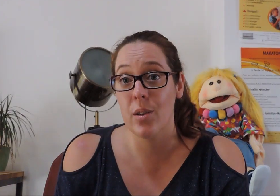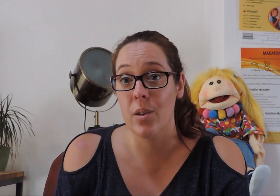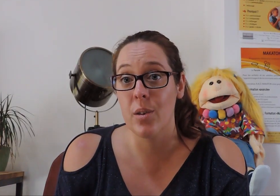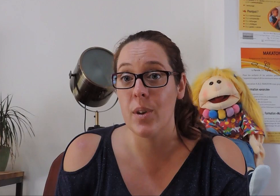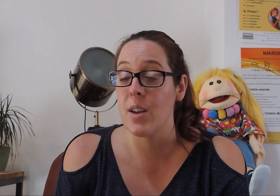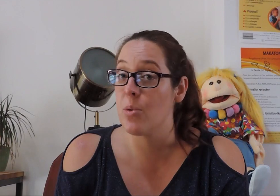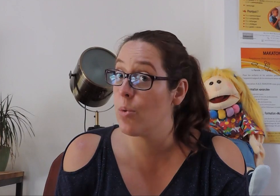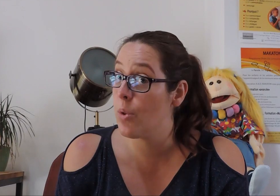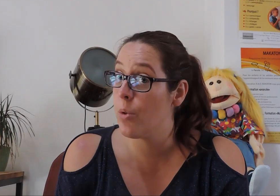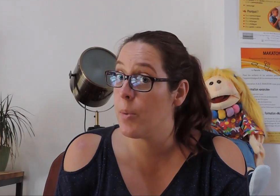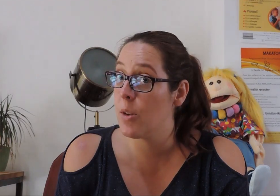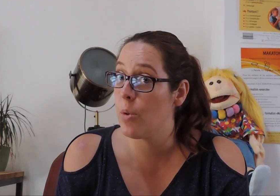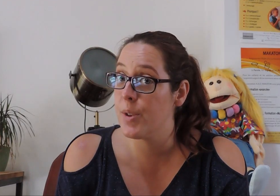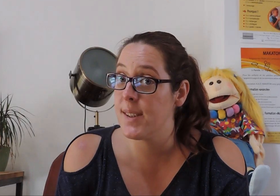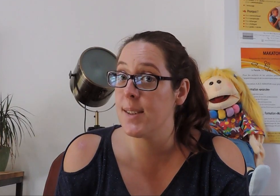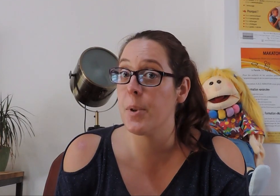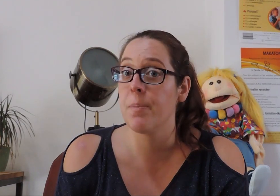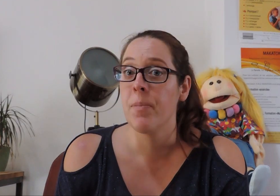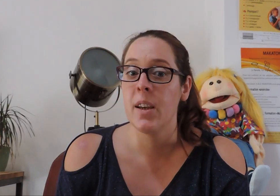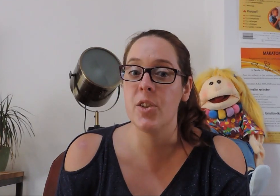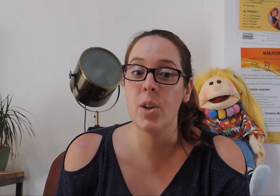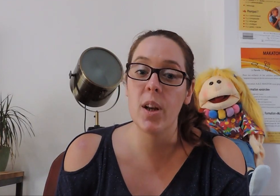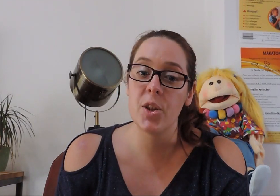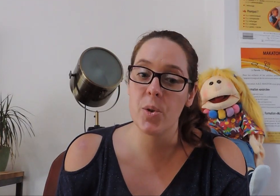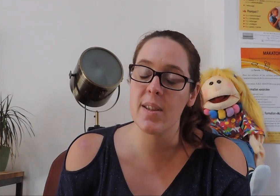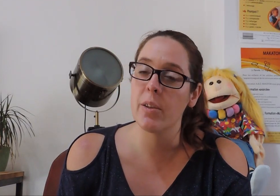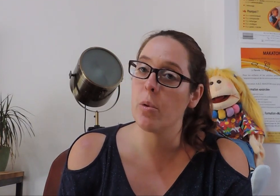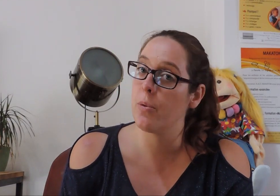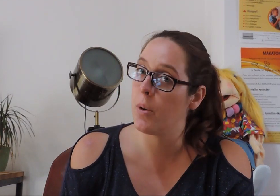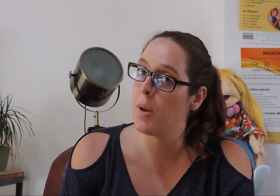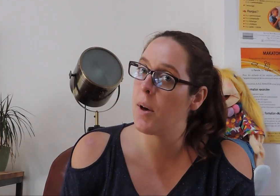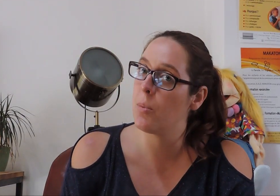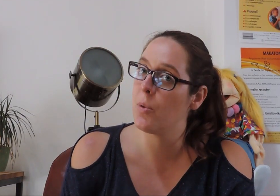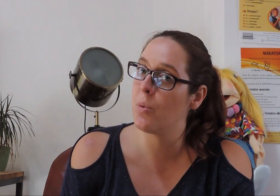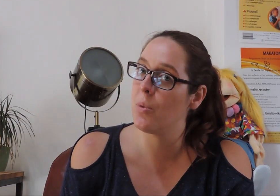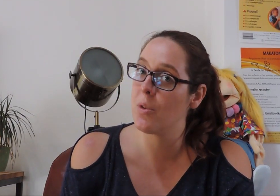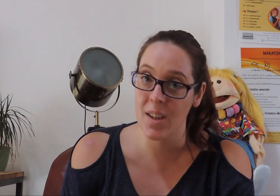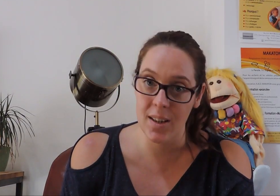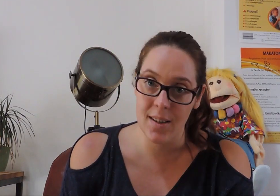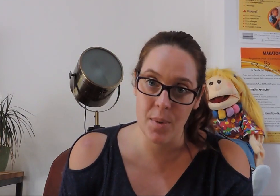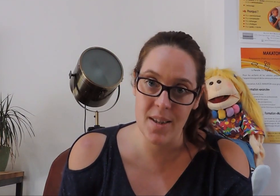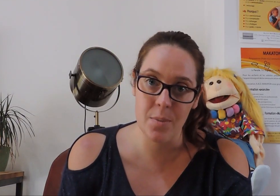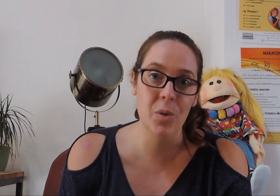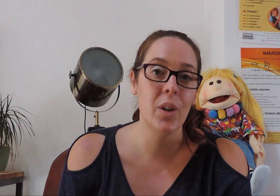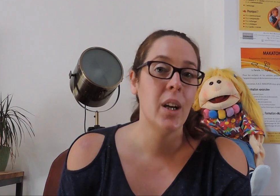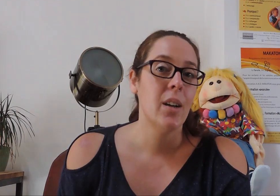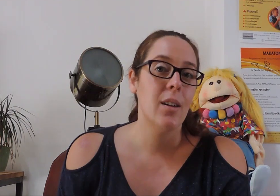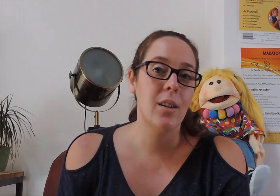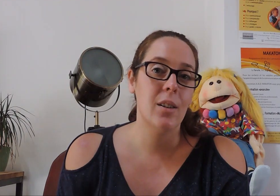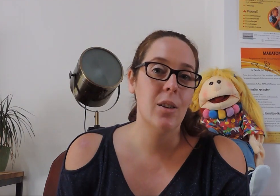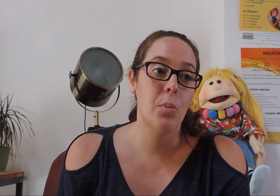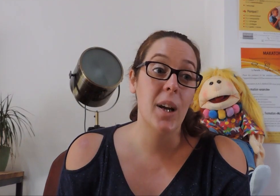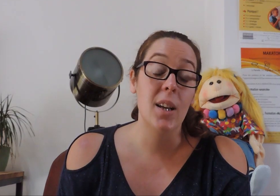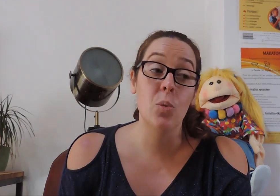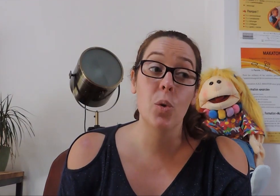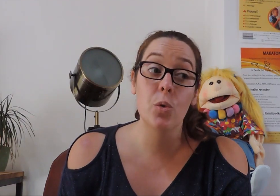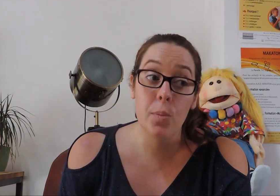voilà surtout dans le domaine de l'autisme j'ai eu la chance d'être formée par mon ancien établissement euh au makaton en